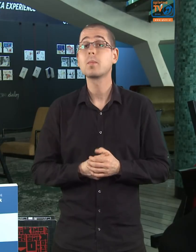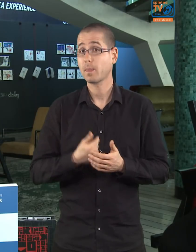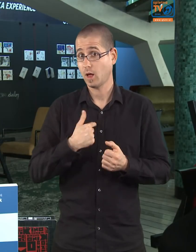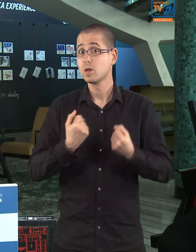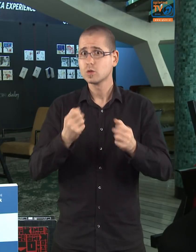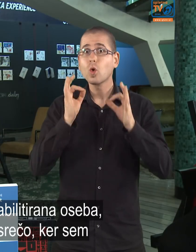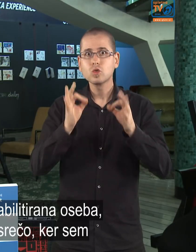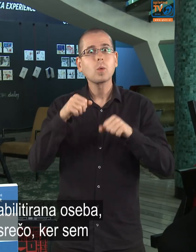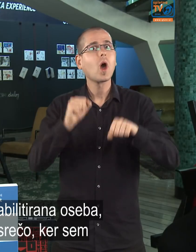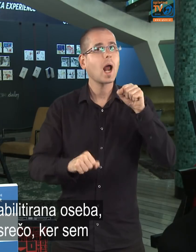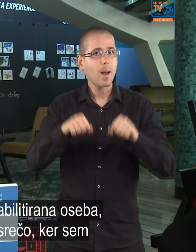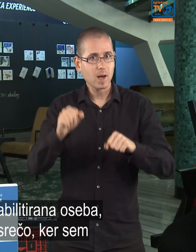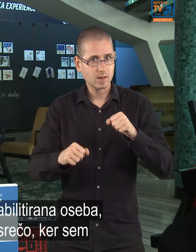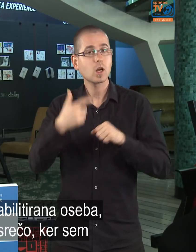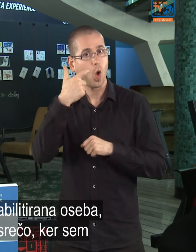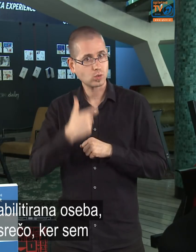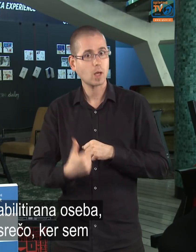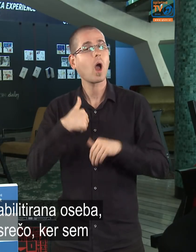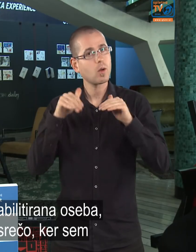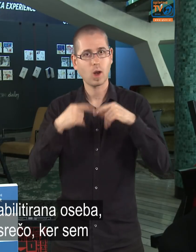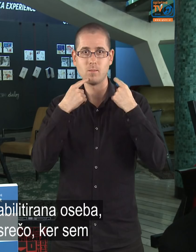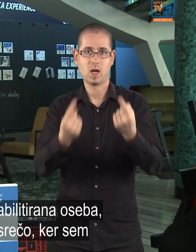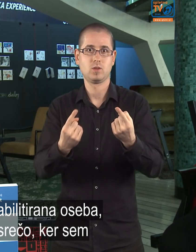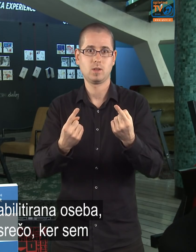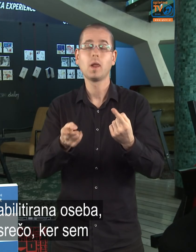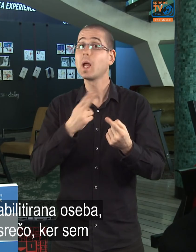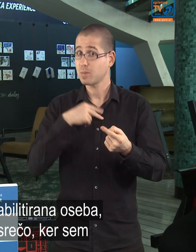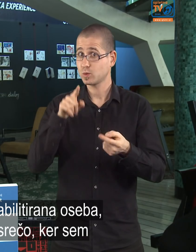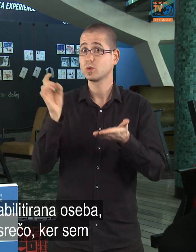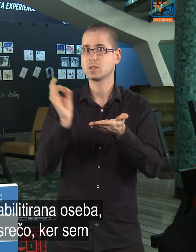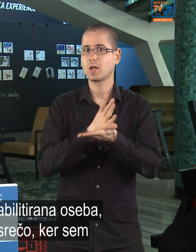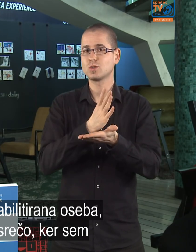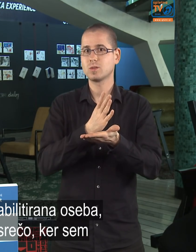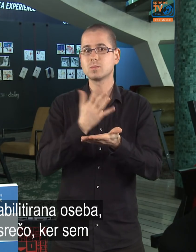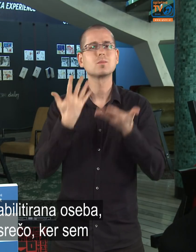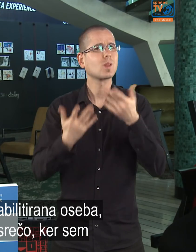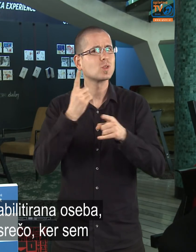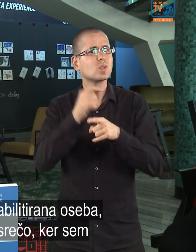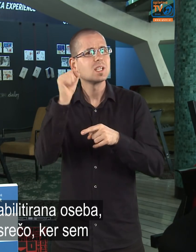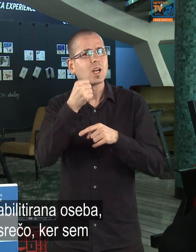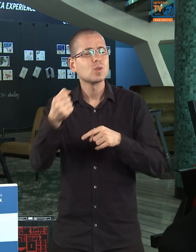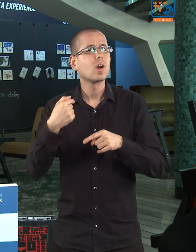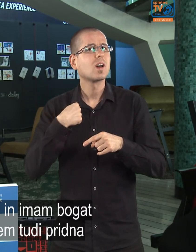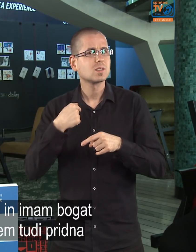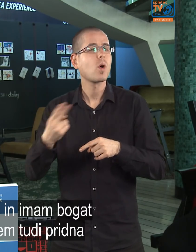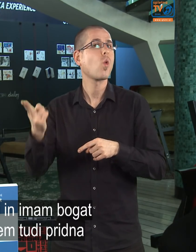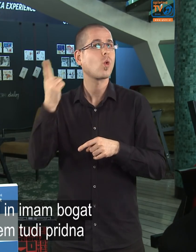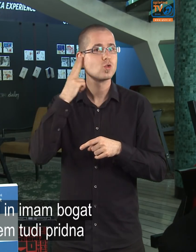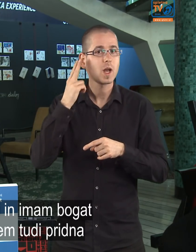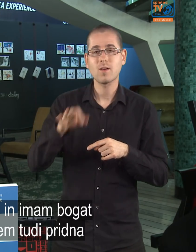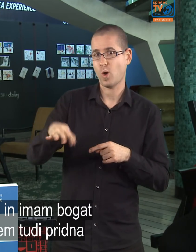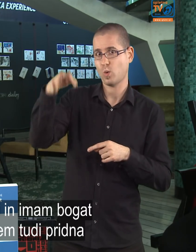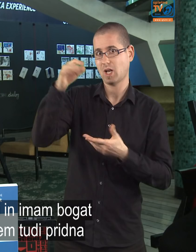Jaz sem zelo dobro rehabilitirana oseba, moram reči. Imam to srečo, mogoče tudi zato, ker sem uglušela